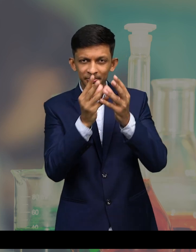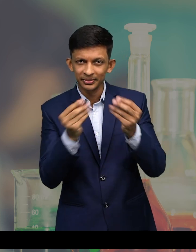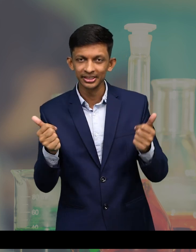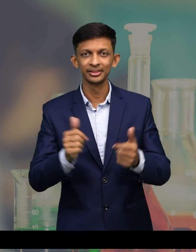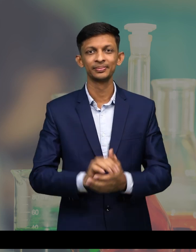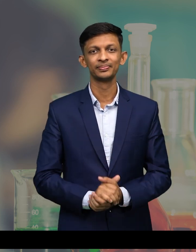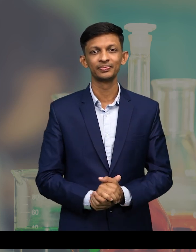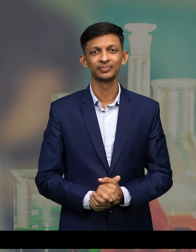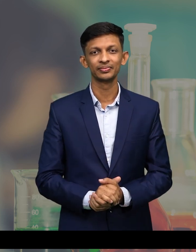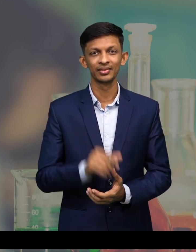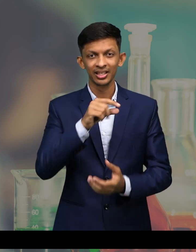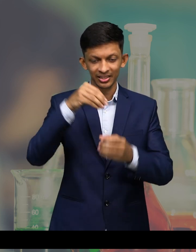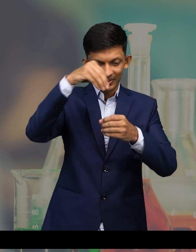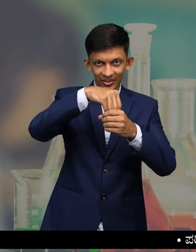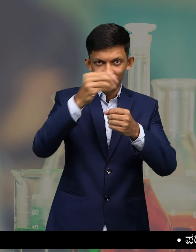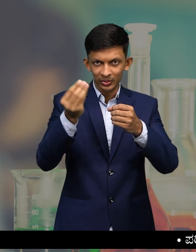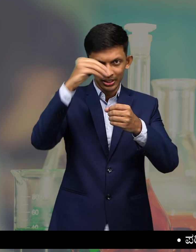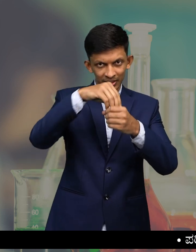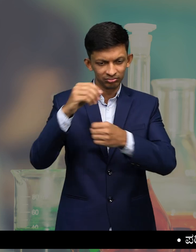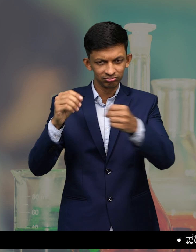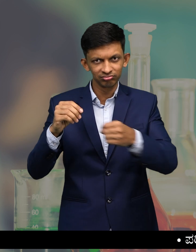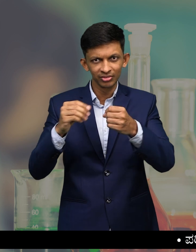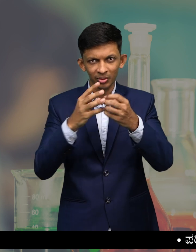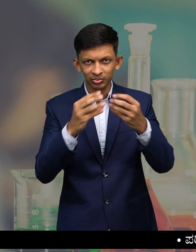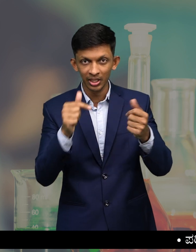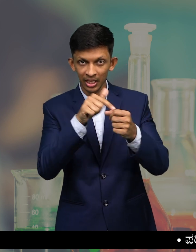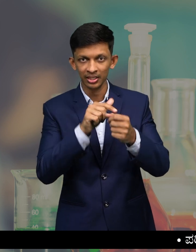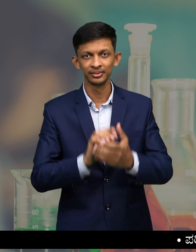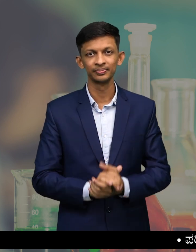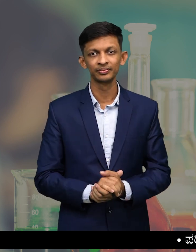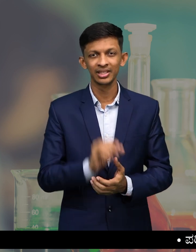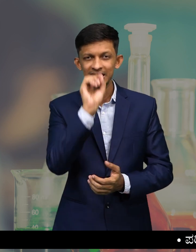ದ್ರಾವಕ, ಪರಿಹಾರ, ಪರಿಹಾರದ ಗುಣಲಕ್ಷಣಗಳು.